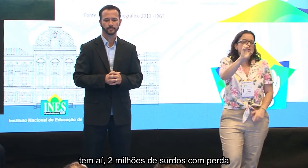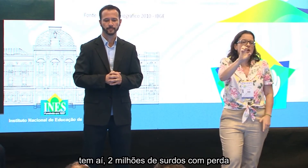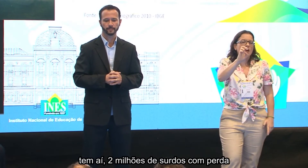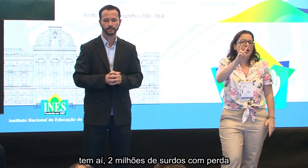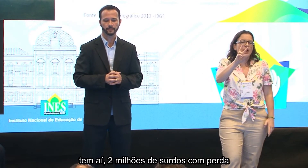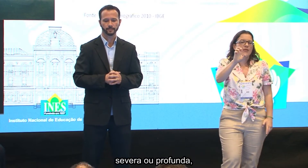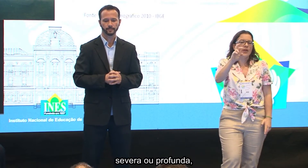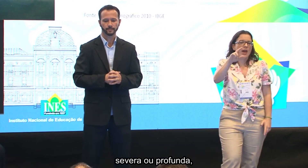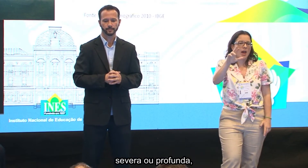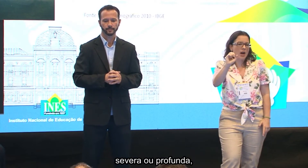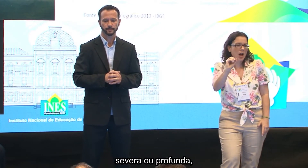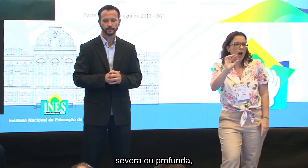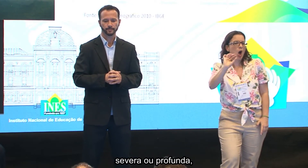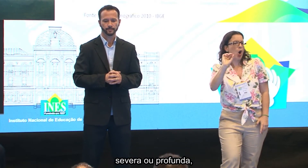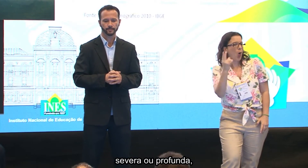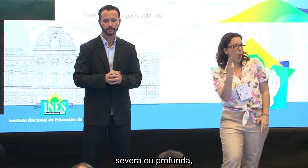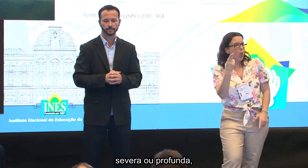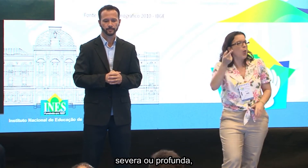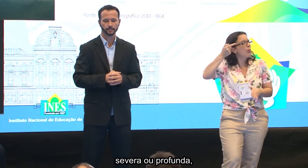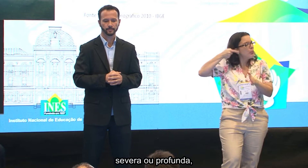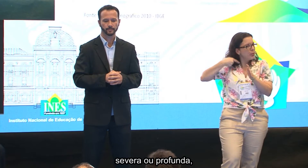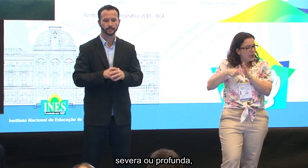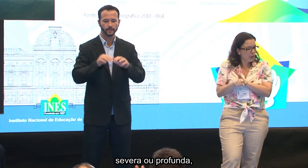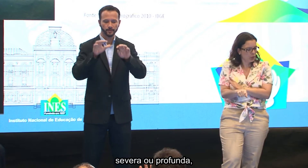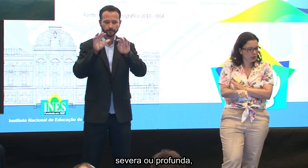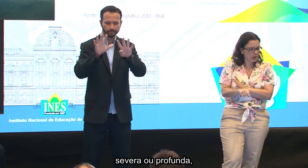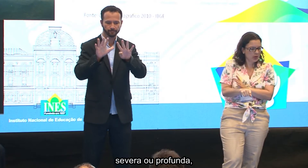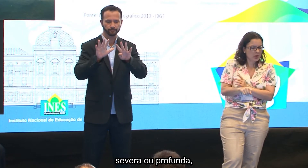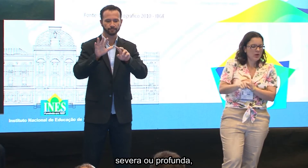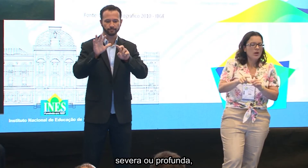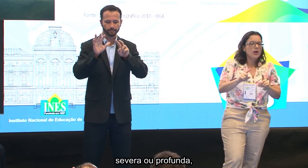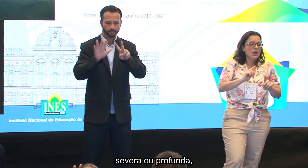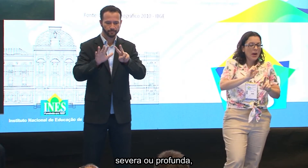perda severa ou profunda.